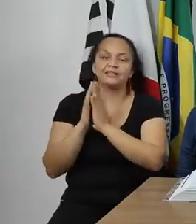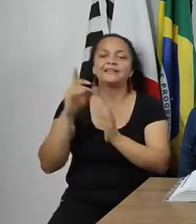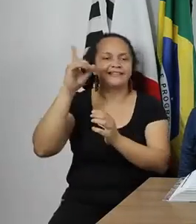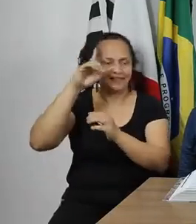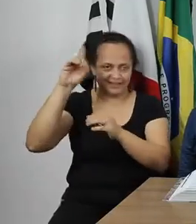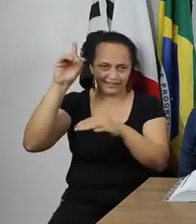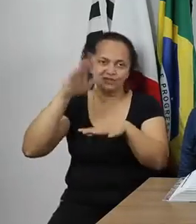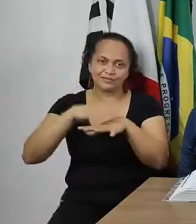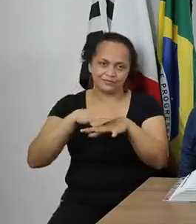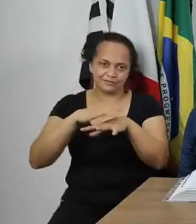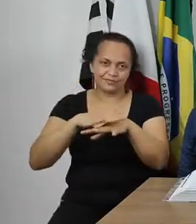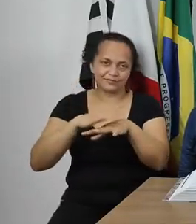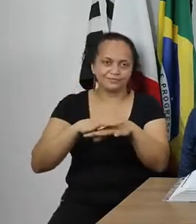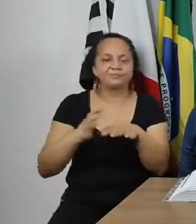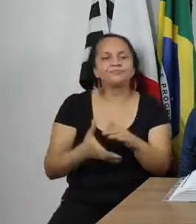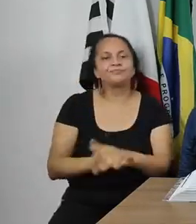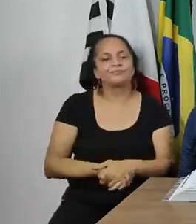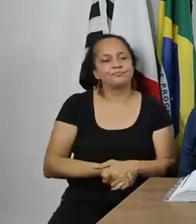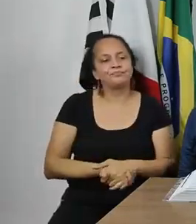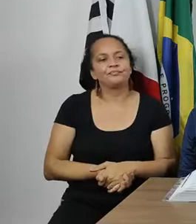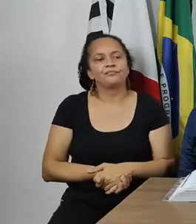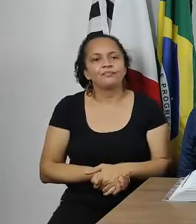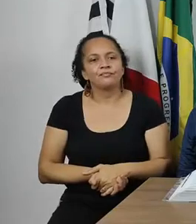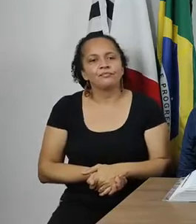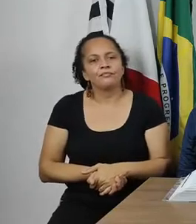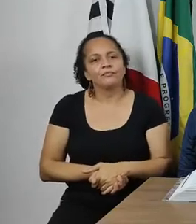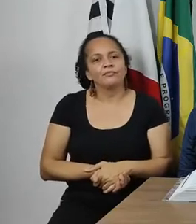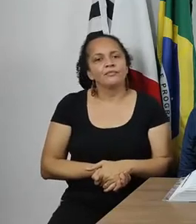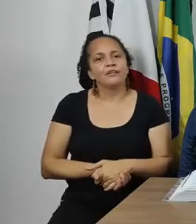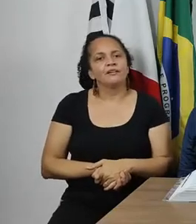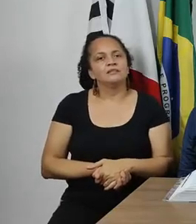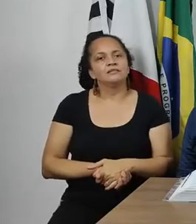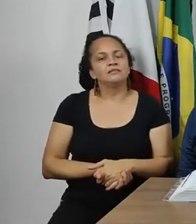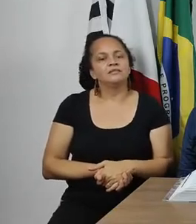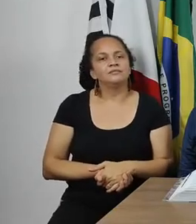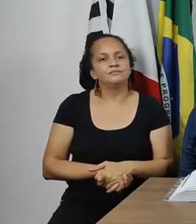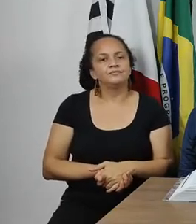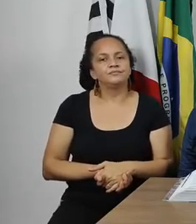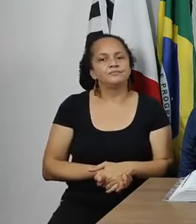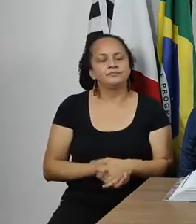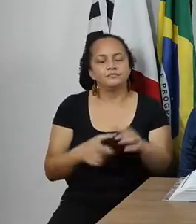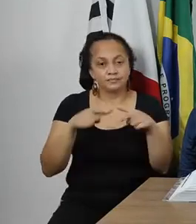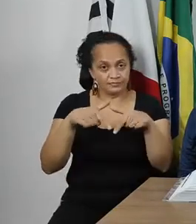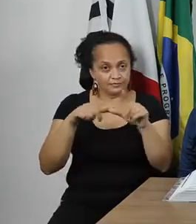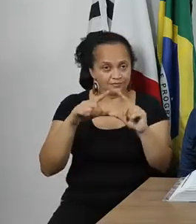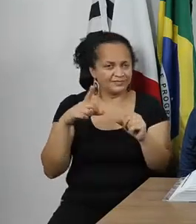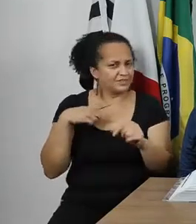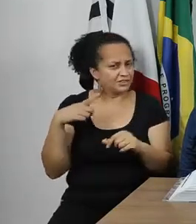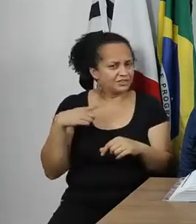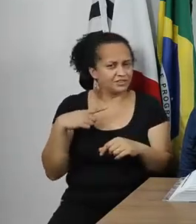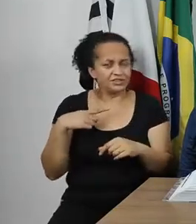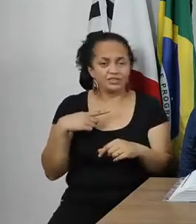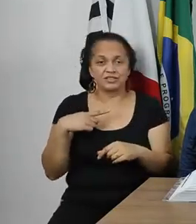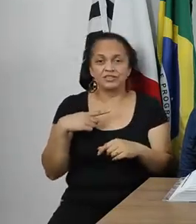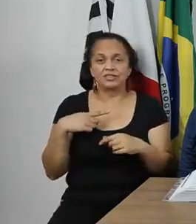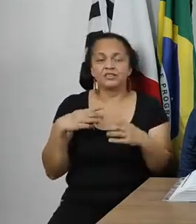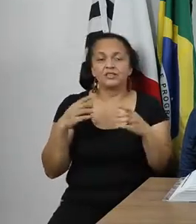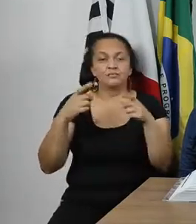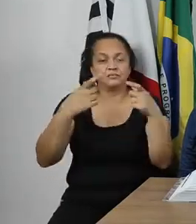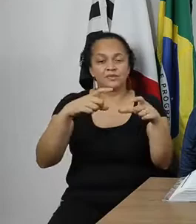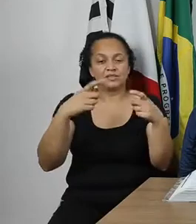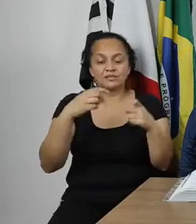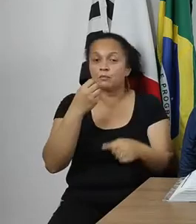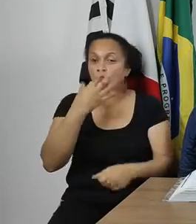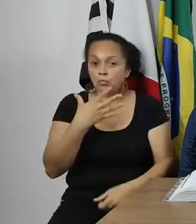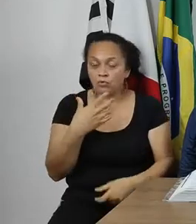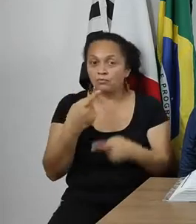faz. Jerusalém tinha uma cidade muito bem fortificada. mas o exército da Síria era muito grande e